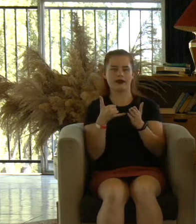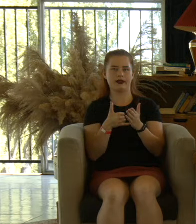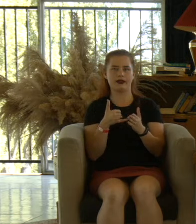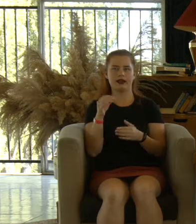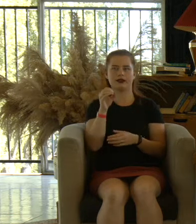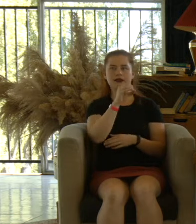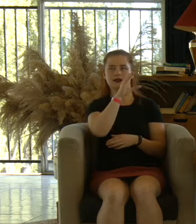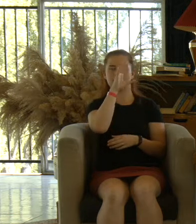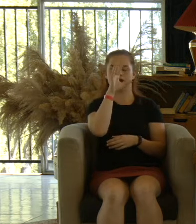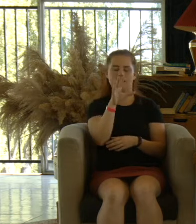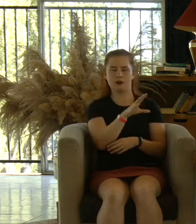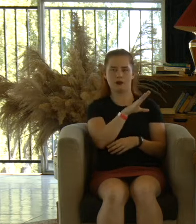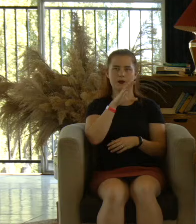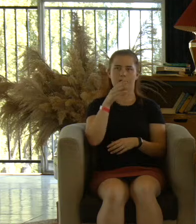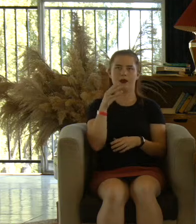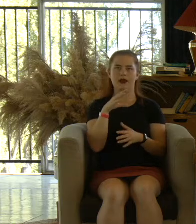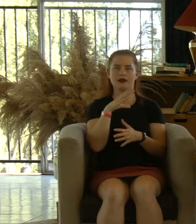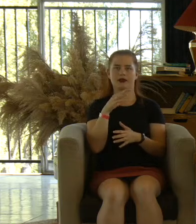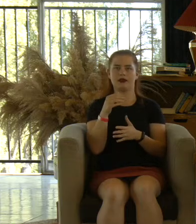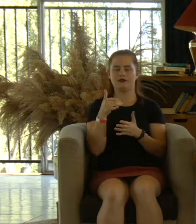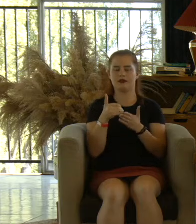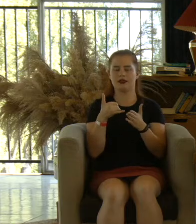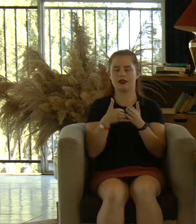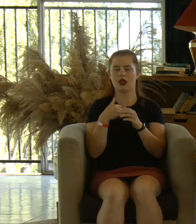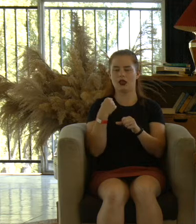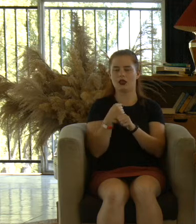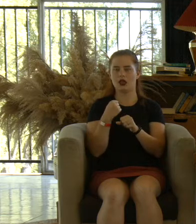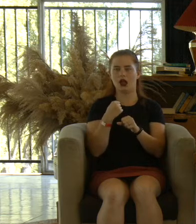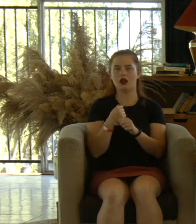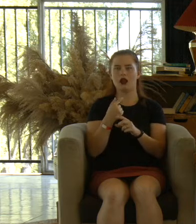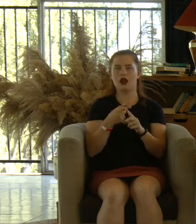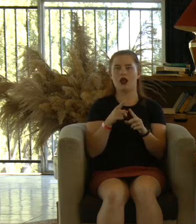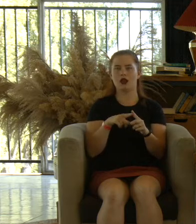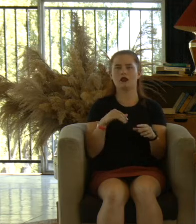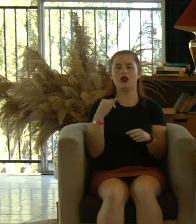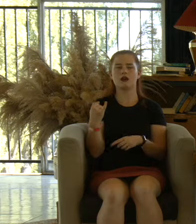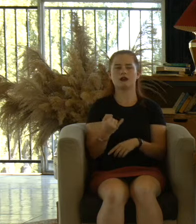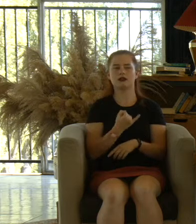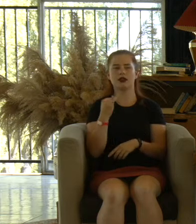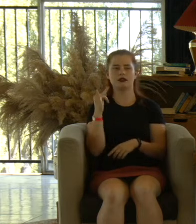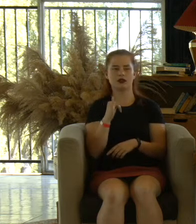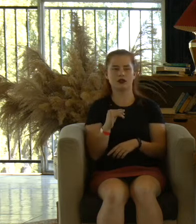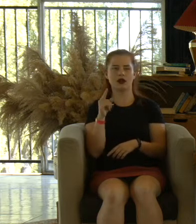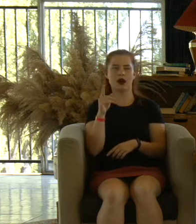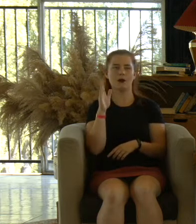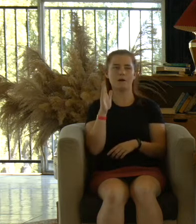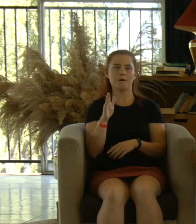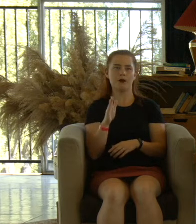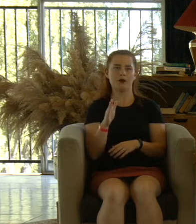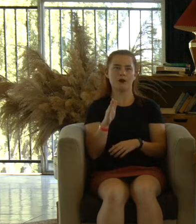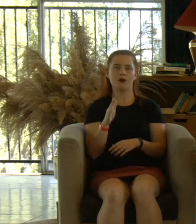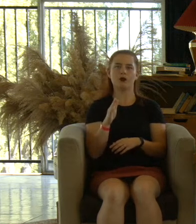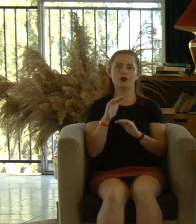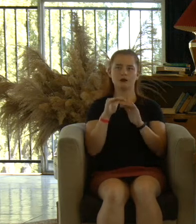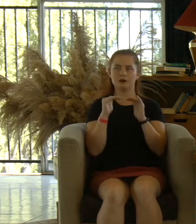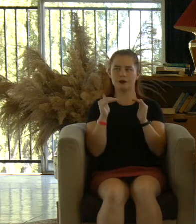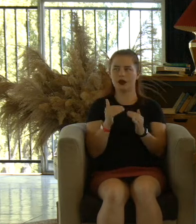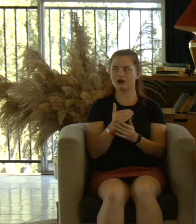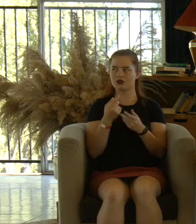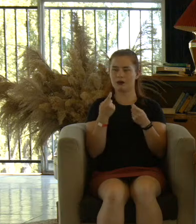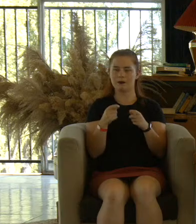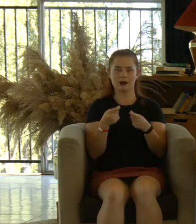европейской винодельни, то есть не огромного завода, это вполне себе нормальная, интересная история, и там будет небольшое количество добавок, и это будет плюс-минус